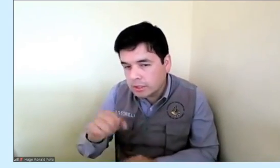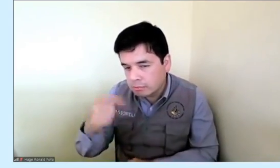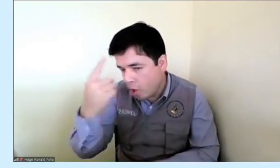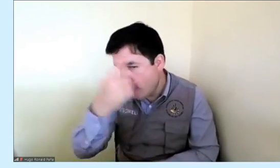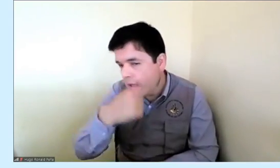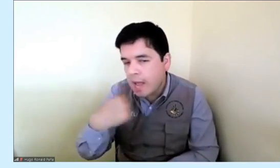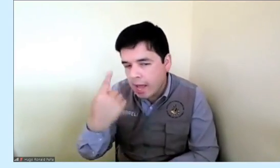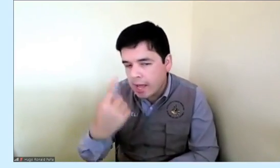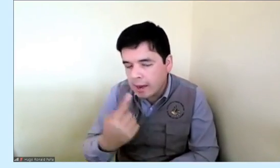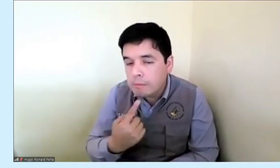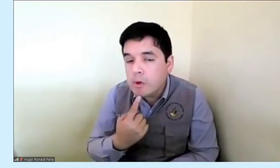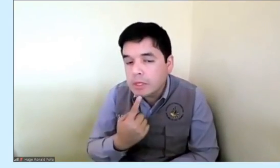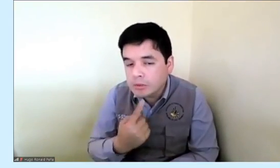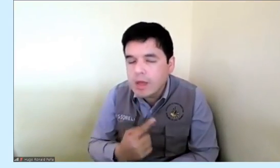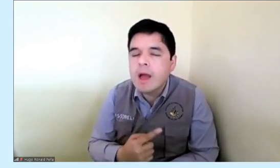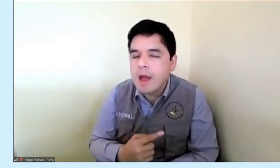Por la cara también, sí.